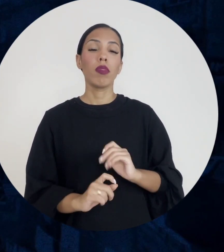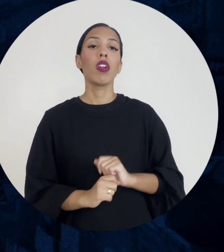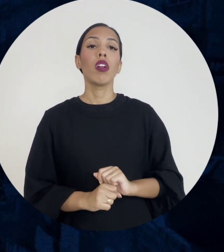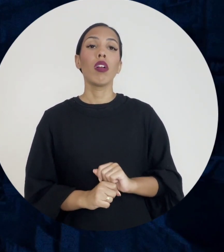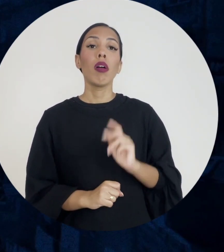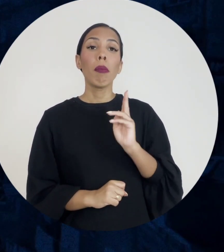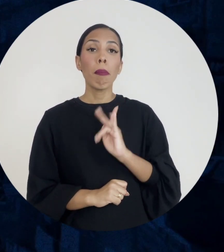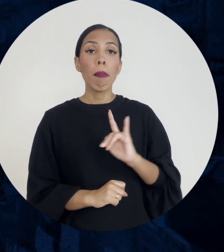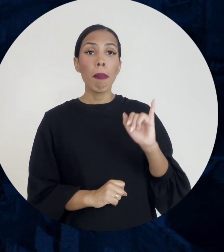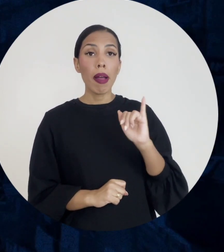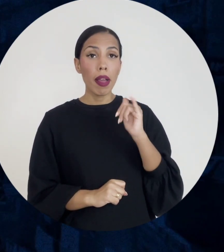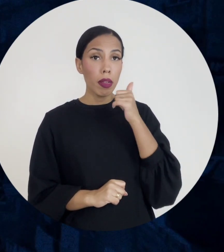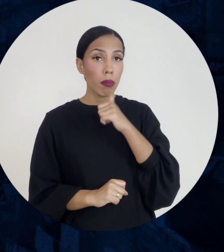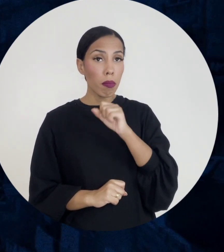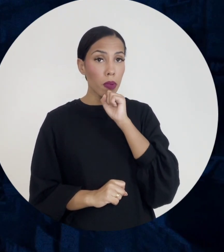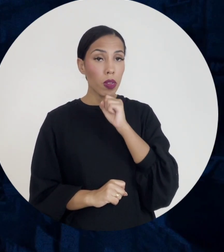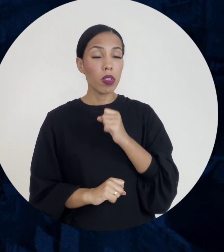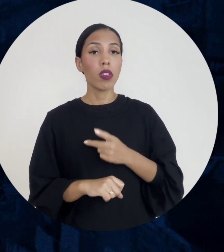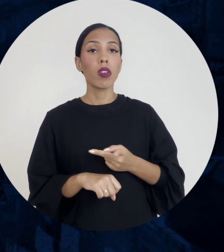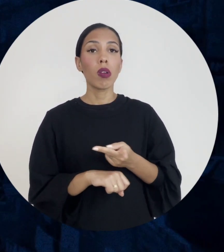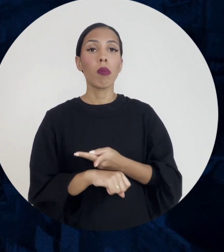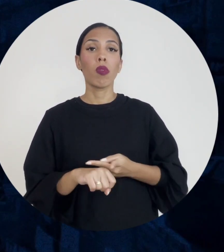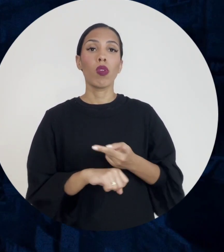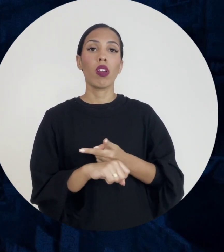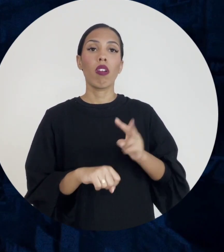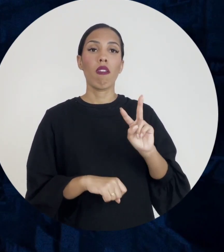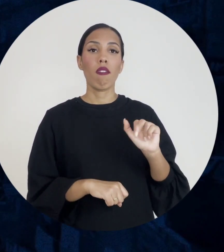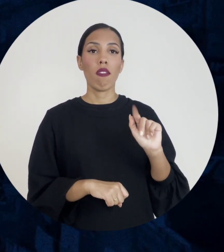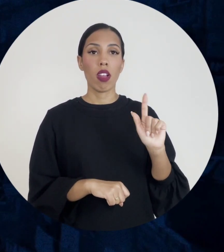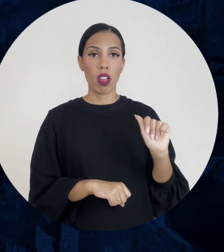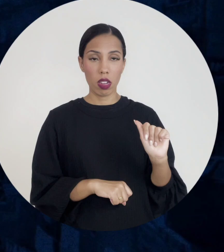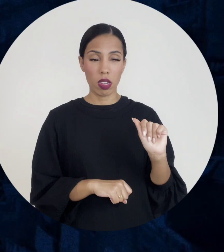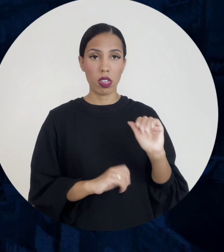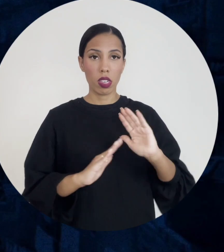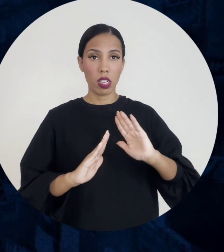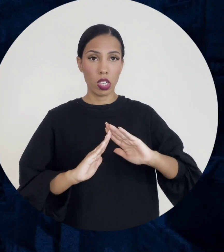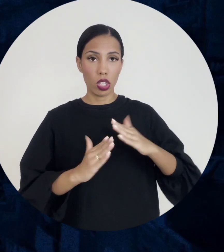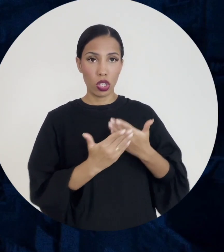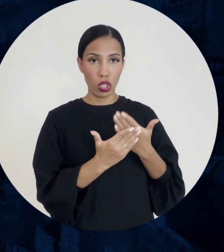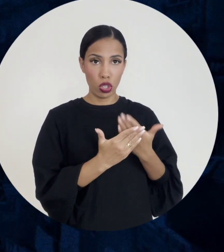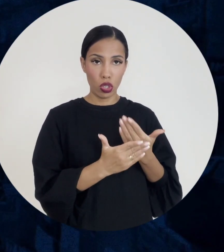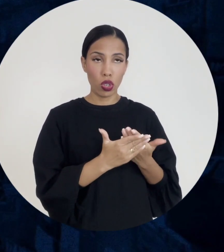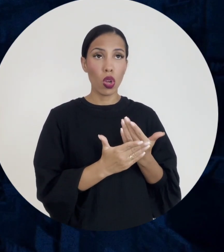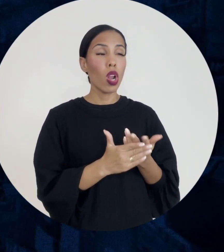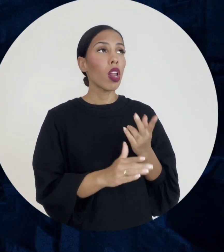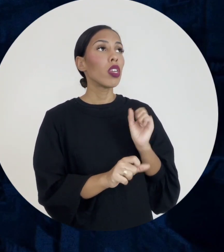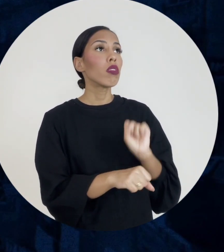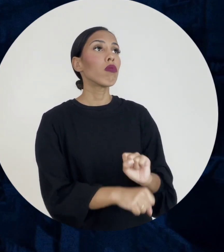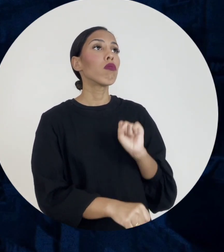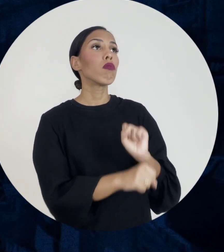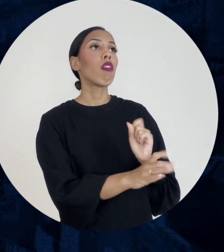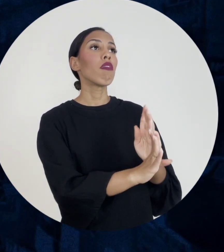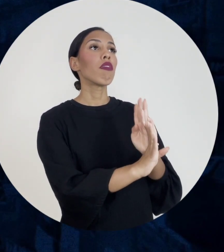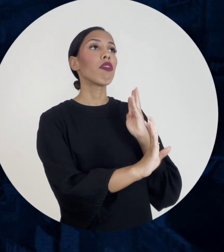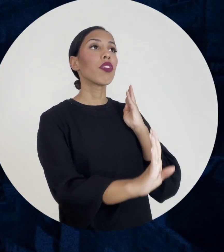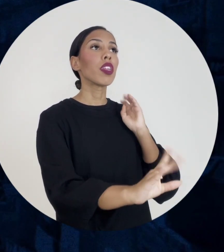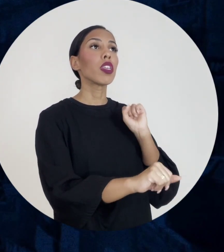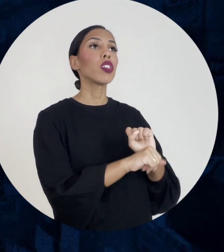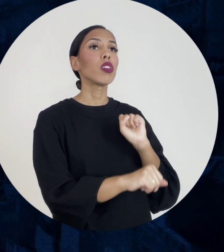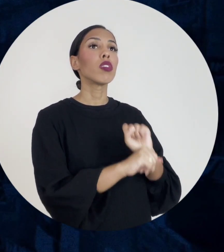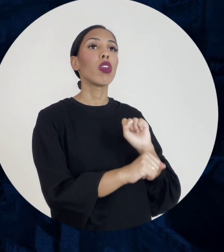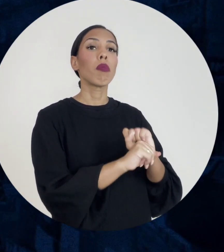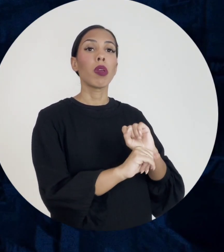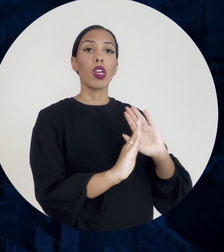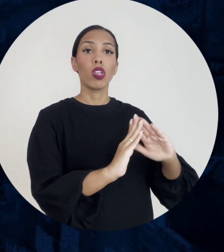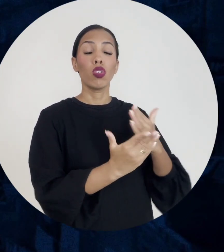pais procuravam vaga nas escolas, enquanto né? não achava vaga, ficava por ali aprendendo para poder estar atualizado do